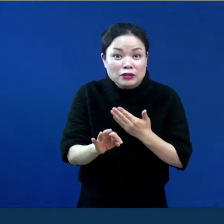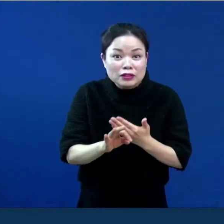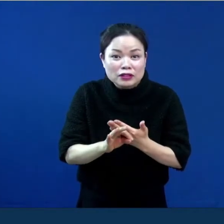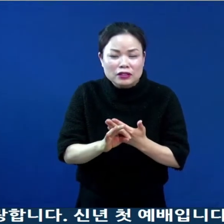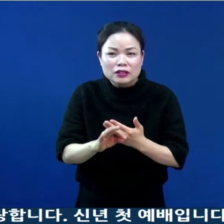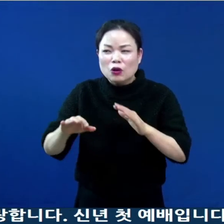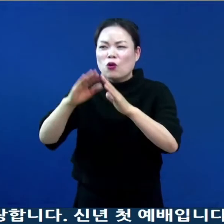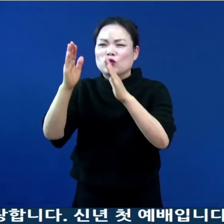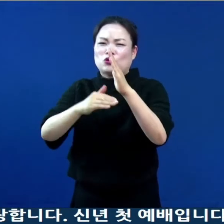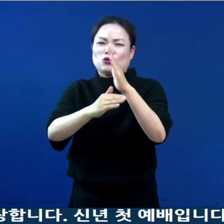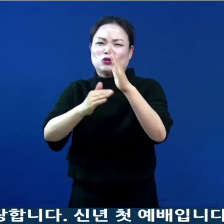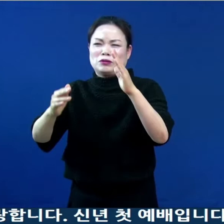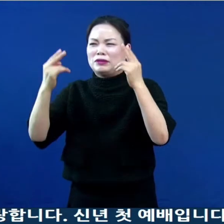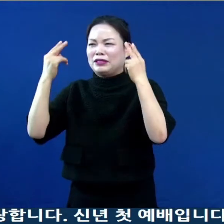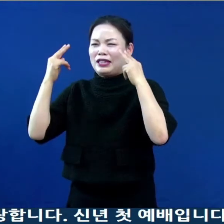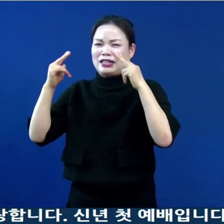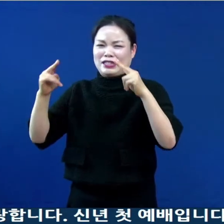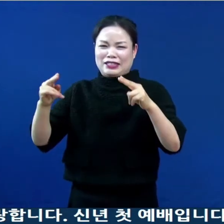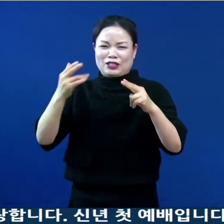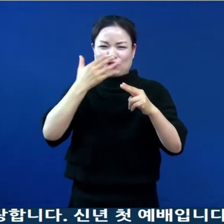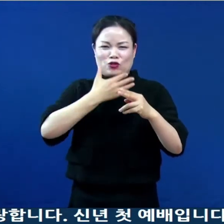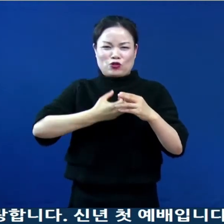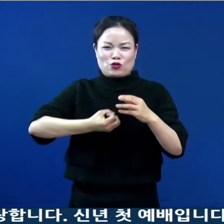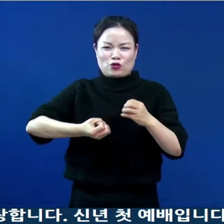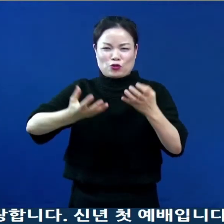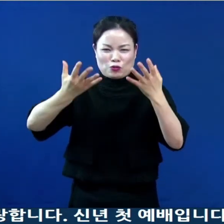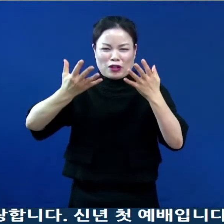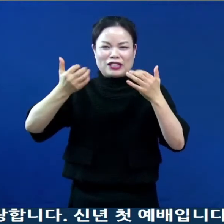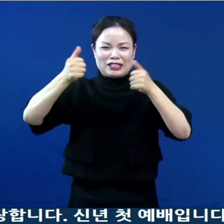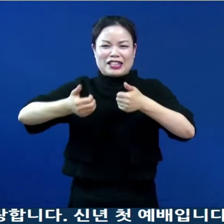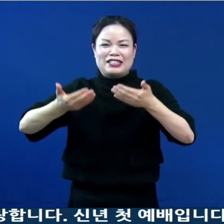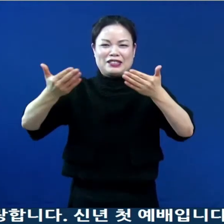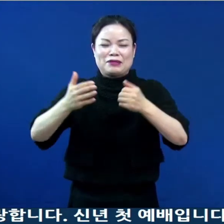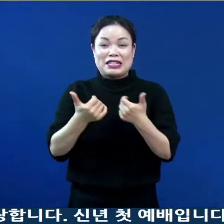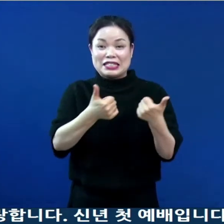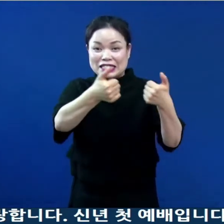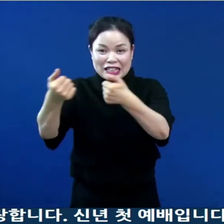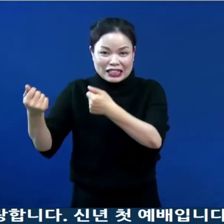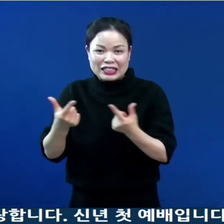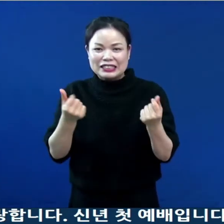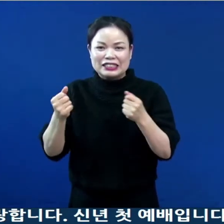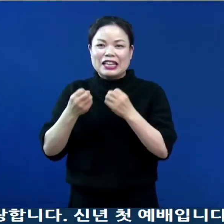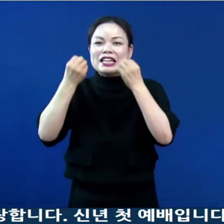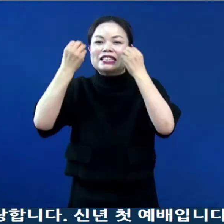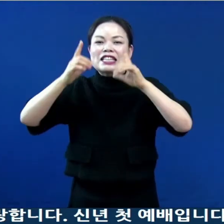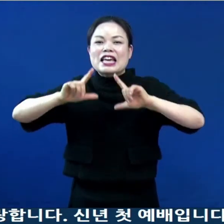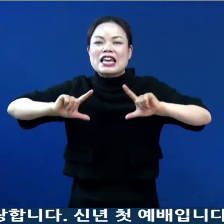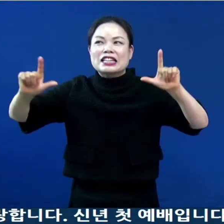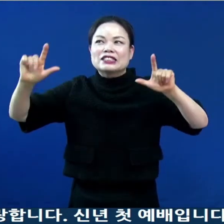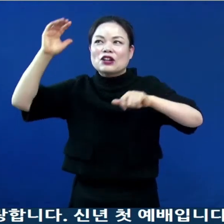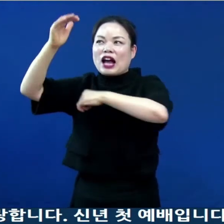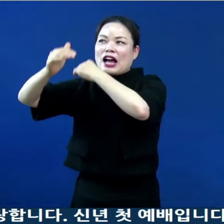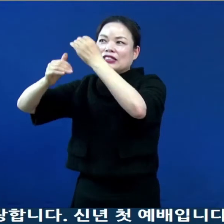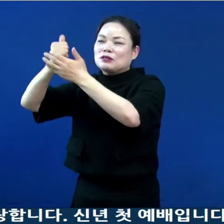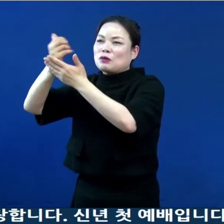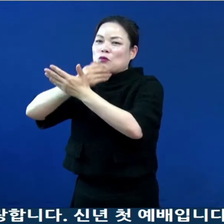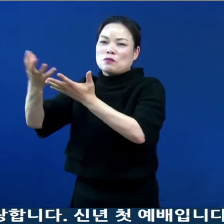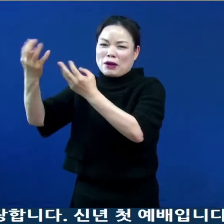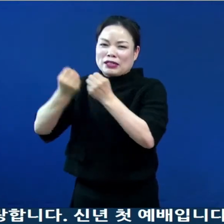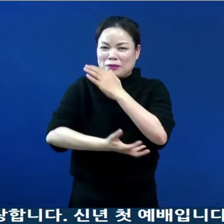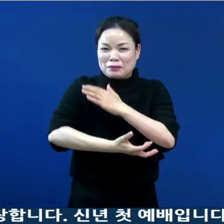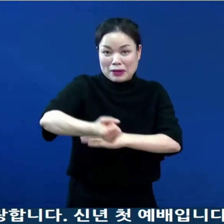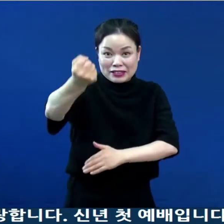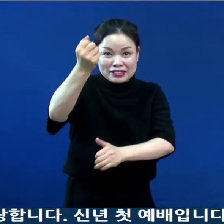우리 온 성도님들을 향해서 이렇게 축복의 인사 같이 나눠주시기 바랍니다. 인사하겠습니다. 새해에도 천복을 많이